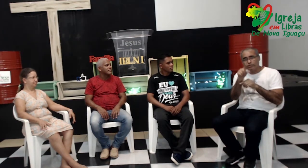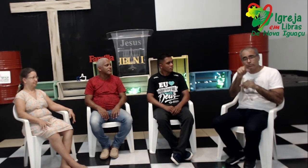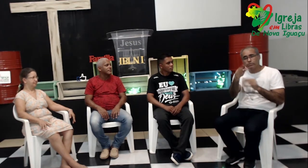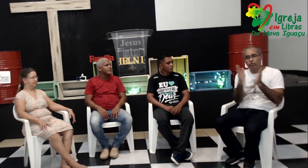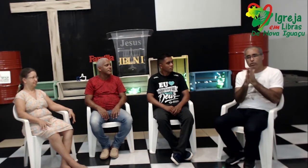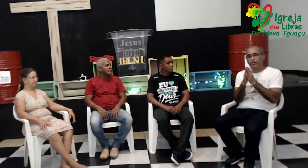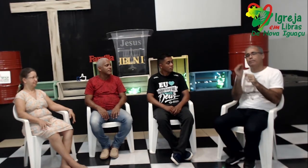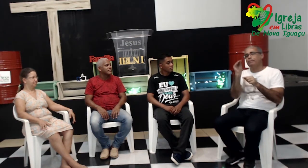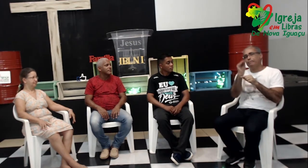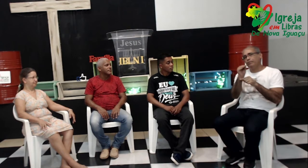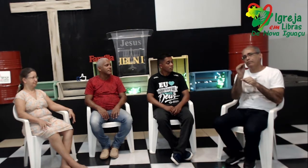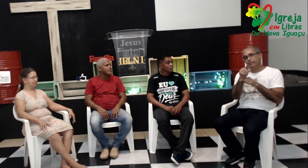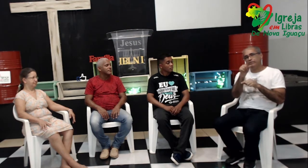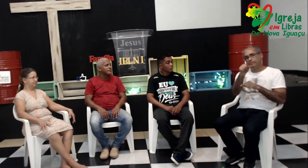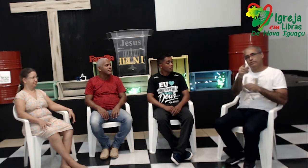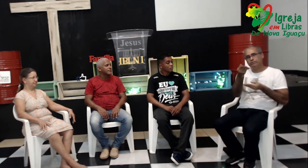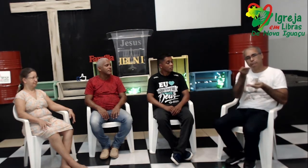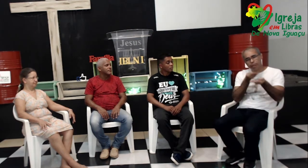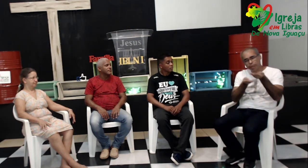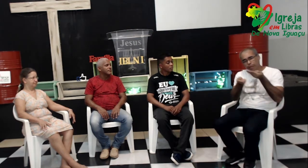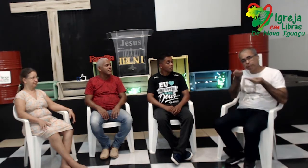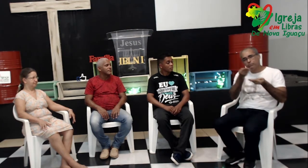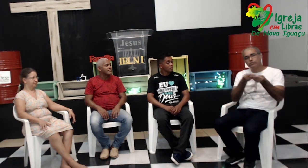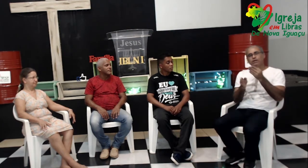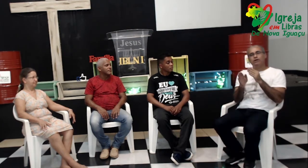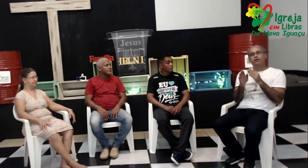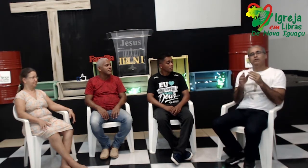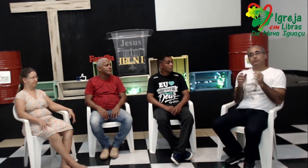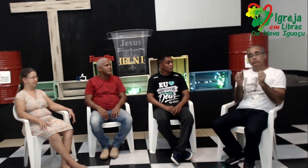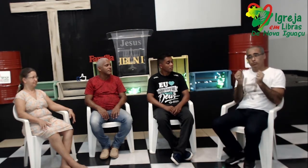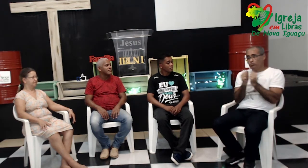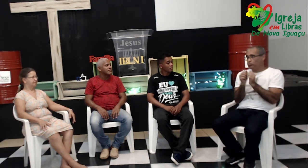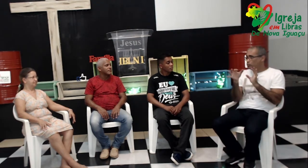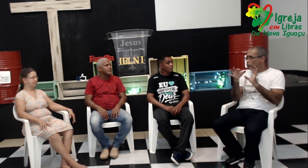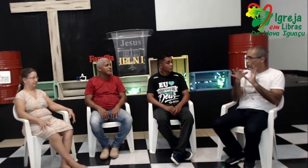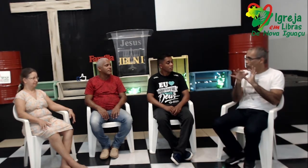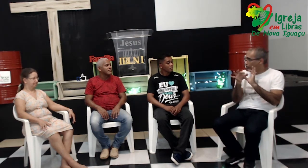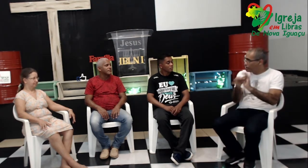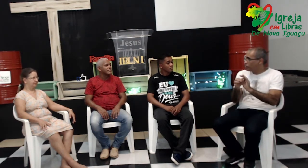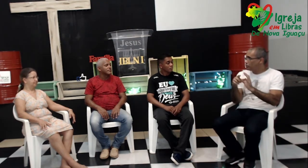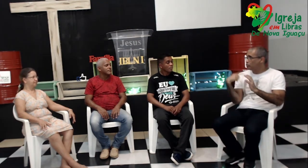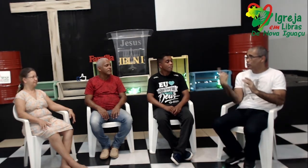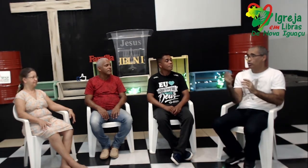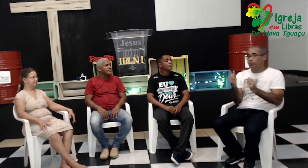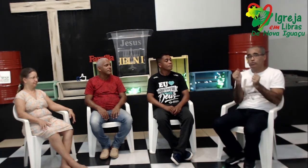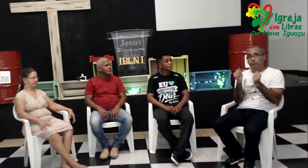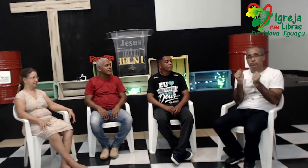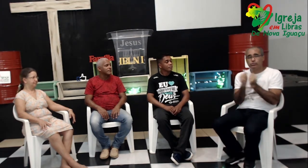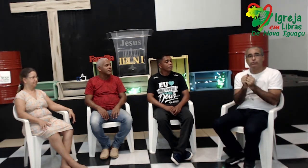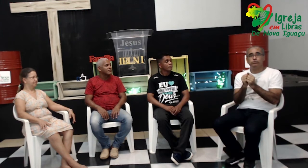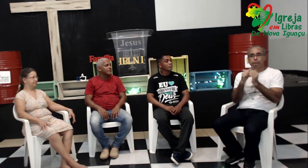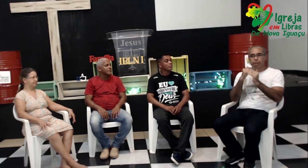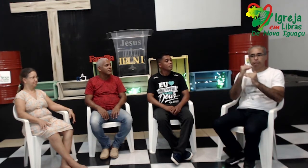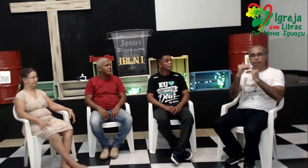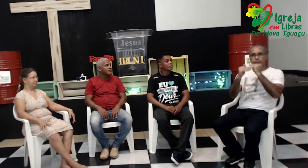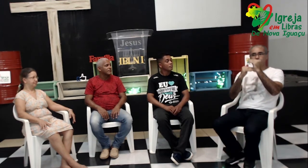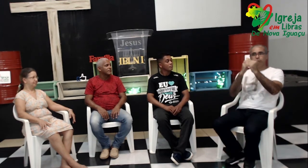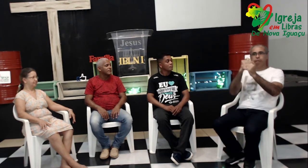queremos abraçar você, cuidar de você. Nós estamos aqui unidos, juntos,